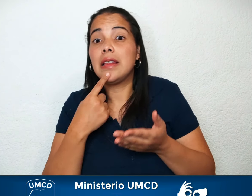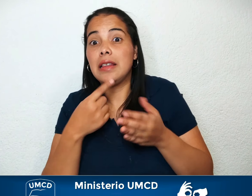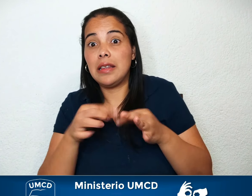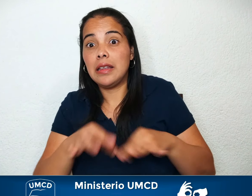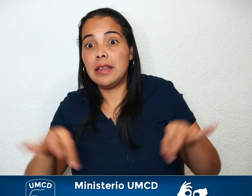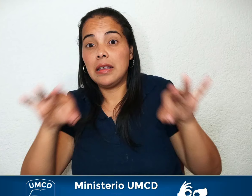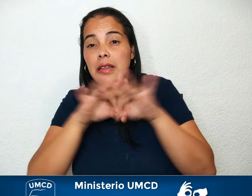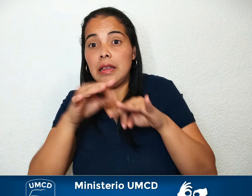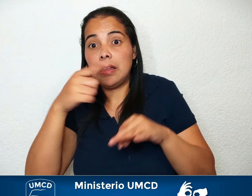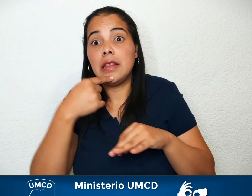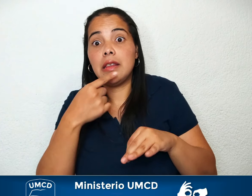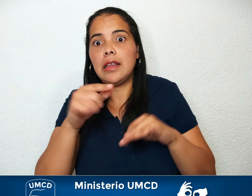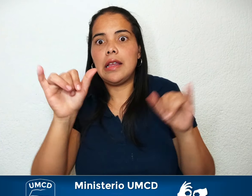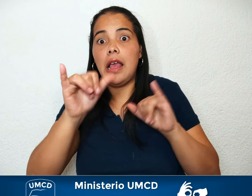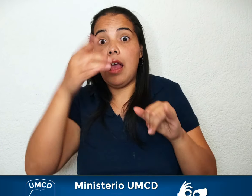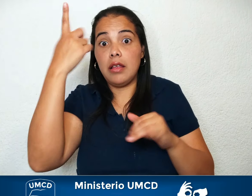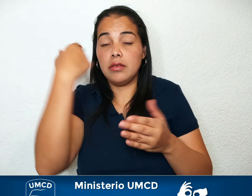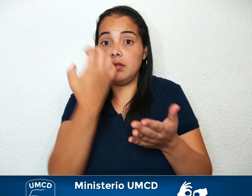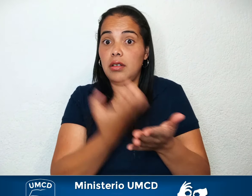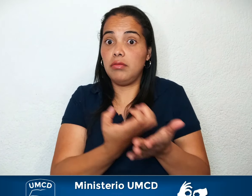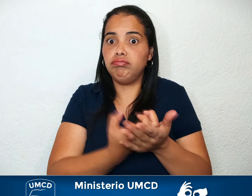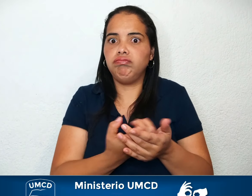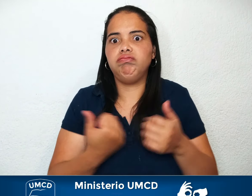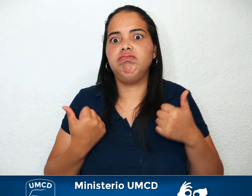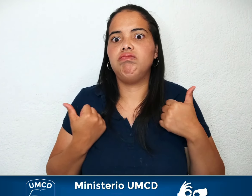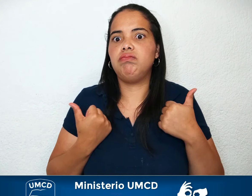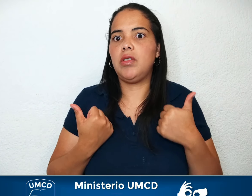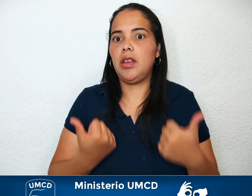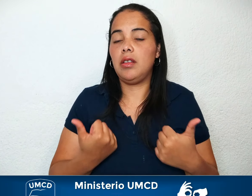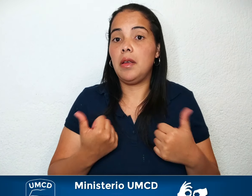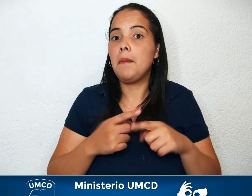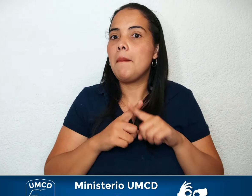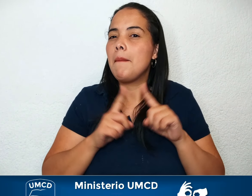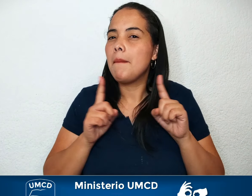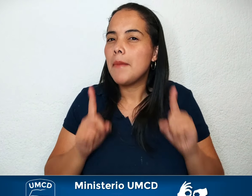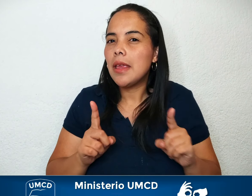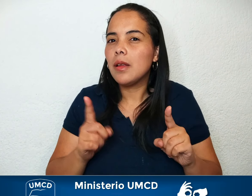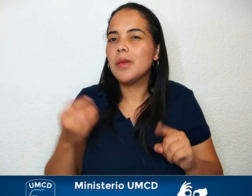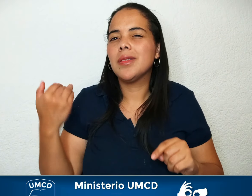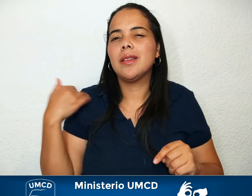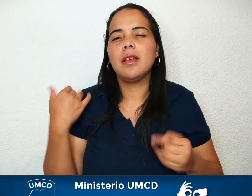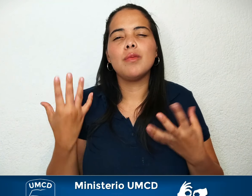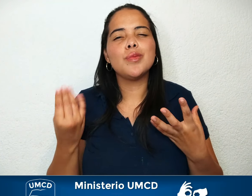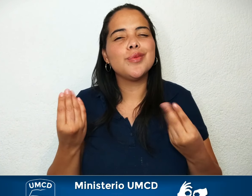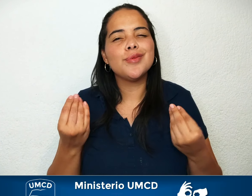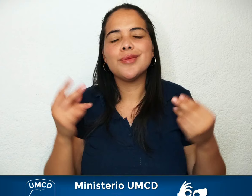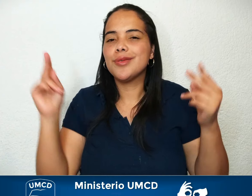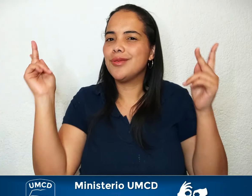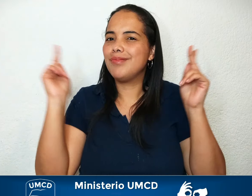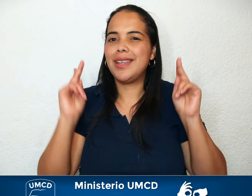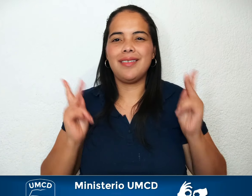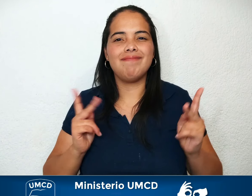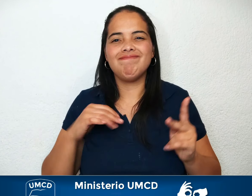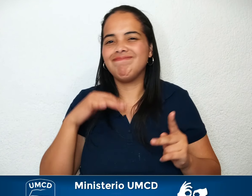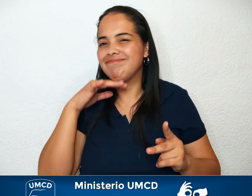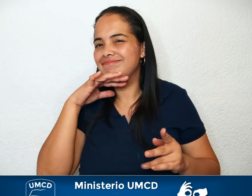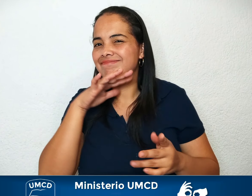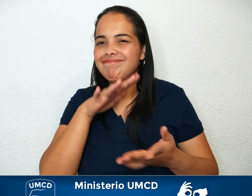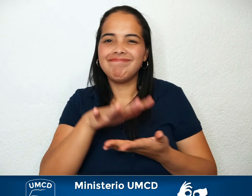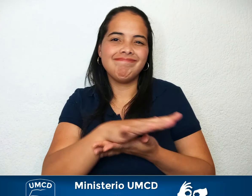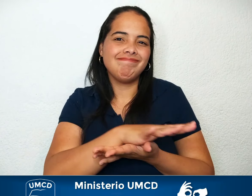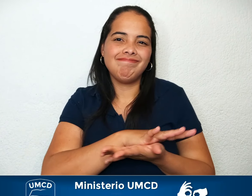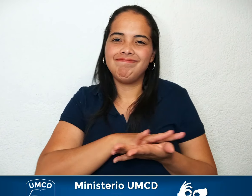considerada como la ciudad de Las Vegas actualmente. Se le llama la ciudad del pecado. Y de alguna manera ese era el símbolo